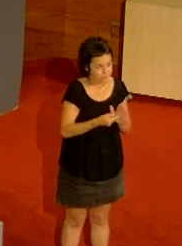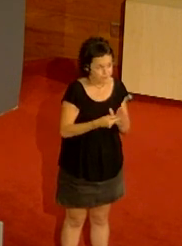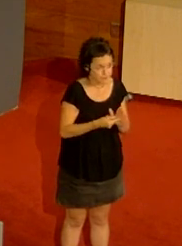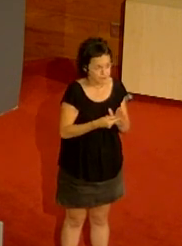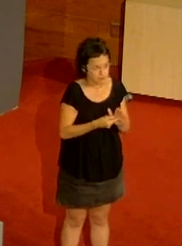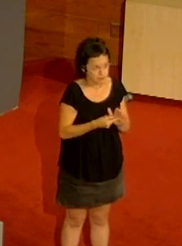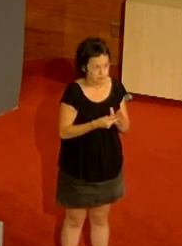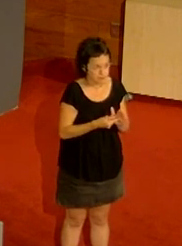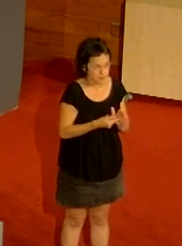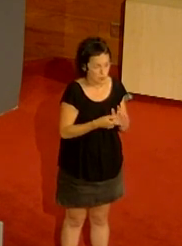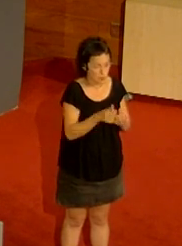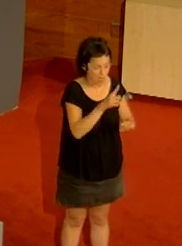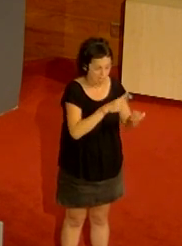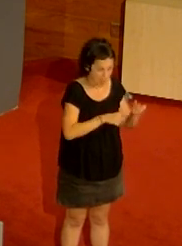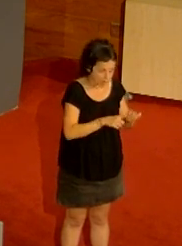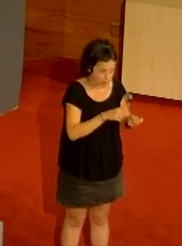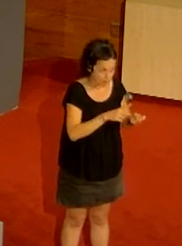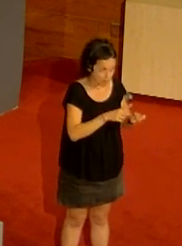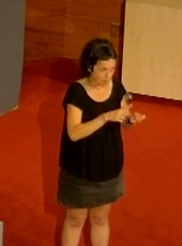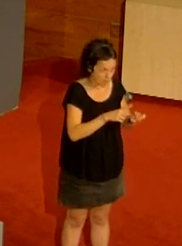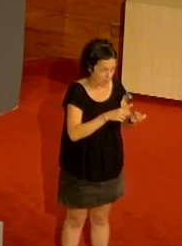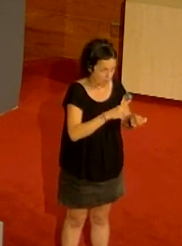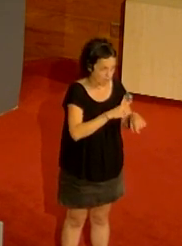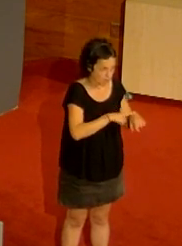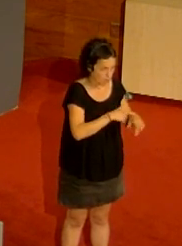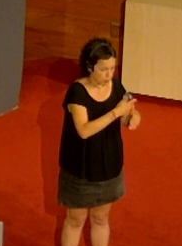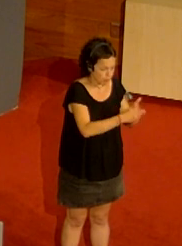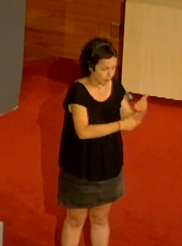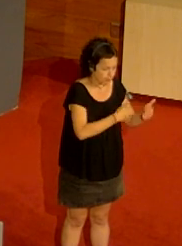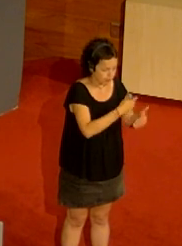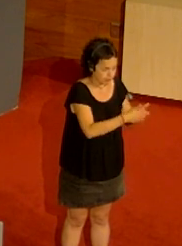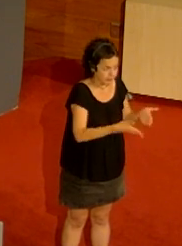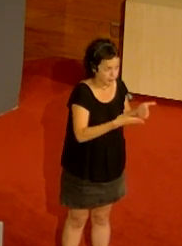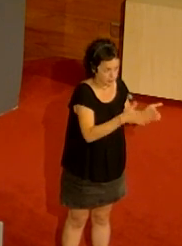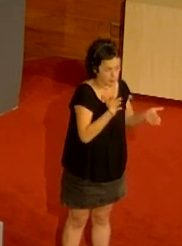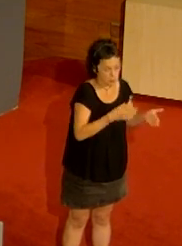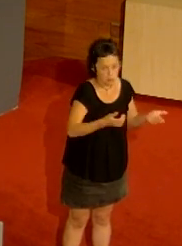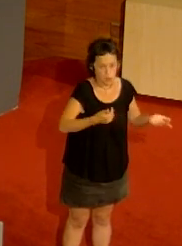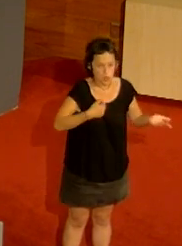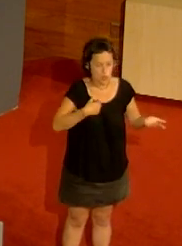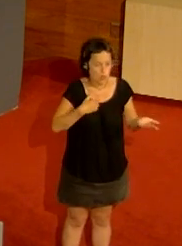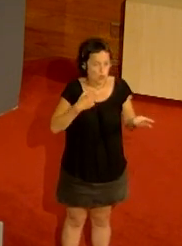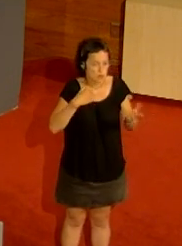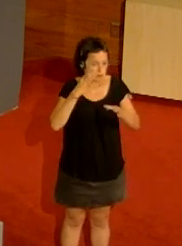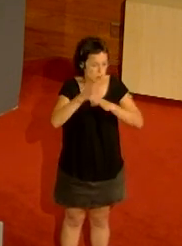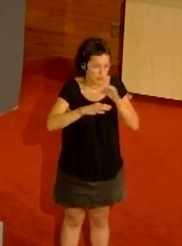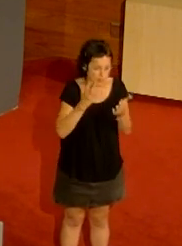a cronificar problemas. Eso puede suceder, ¿no? Pero bueno, yo conozco muchas organizaciones, programas, etcétera, de cooperación y